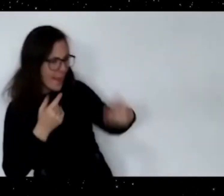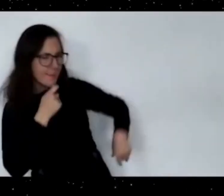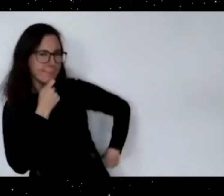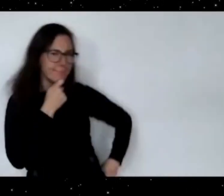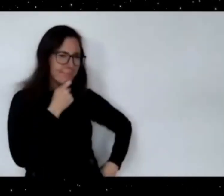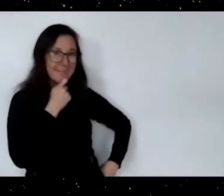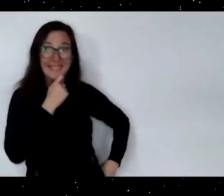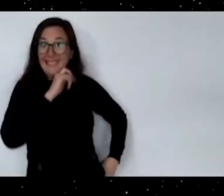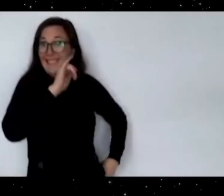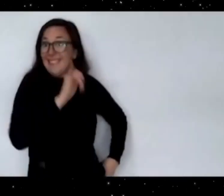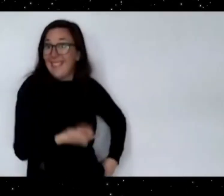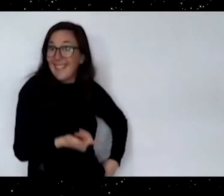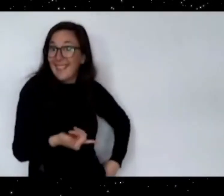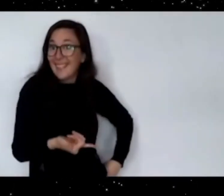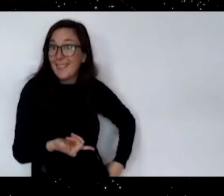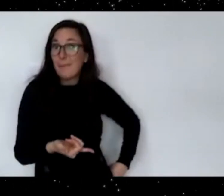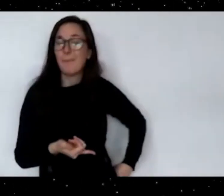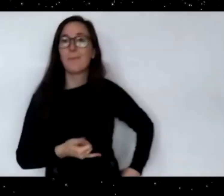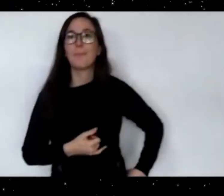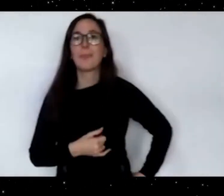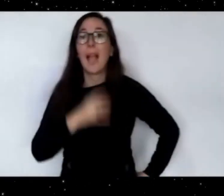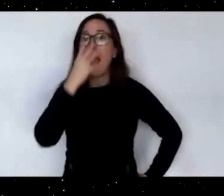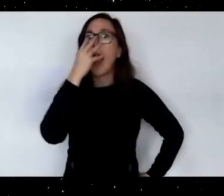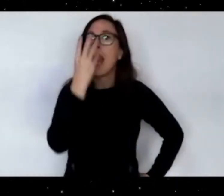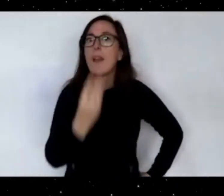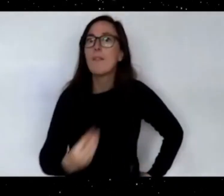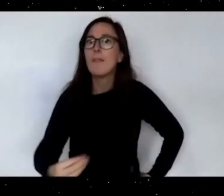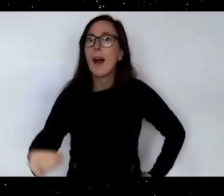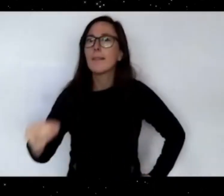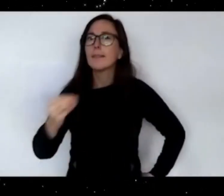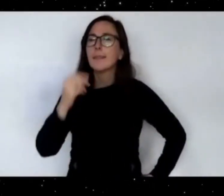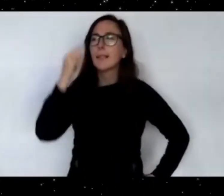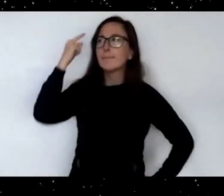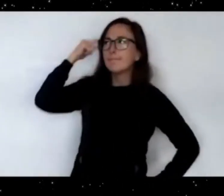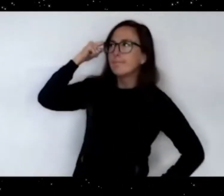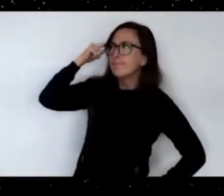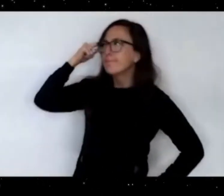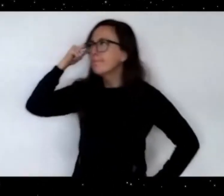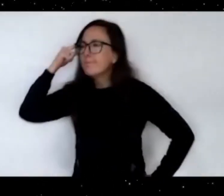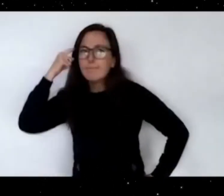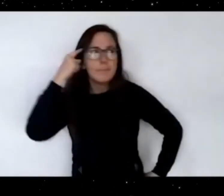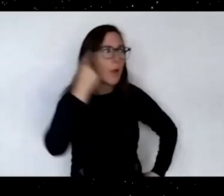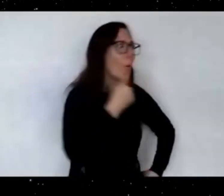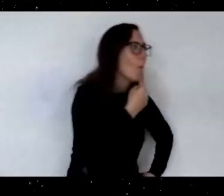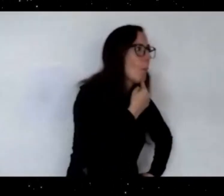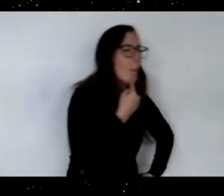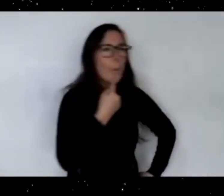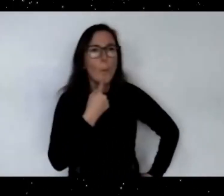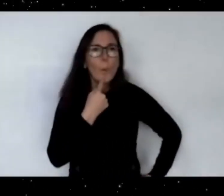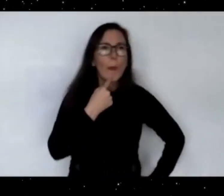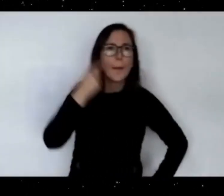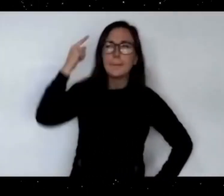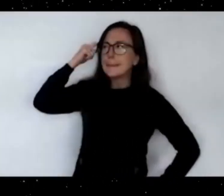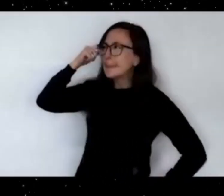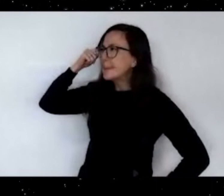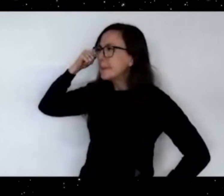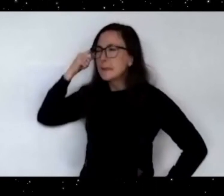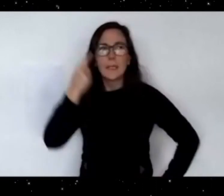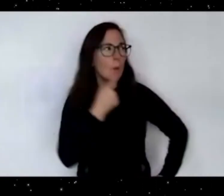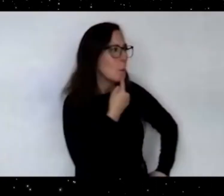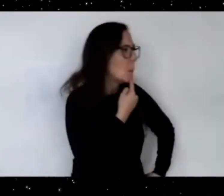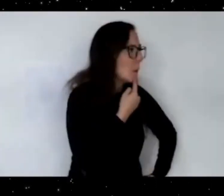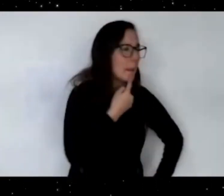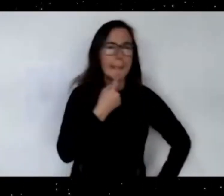Y el elefante piensa, duda, piensa y duda.